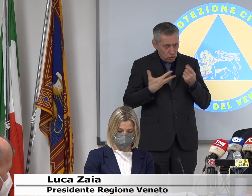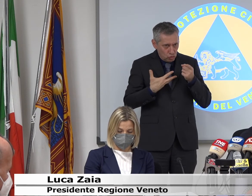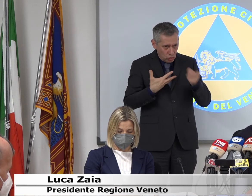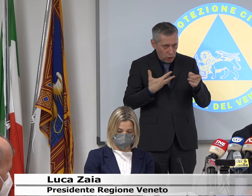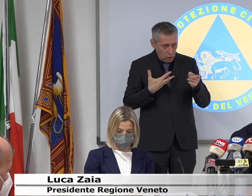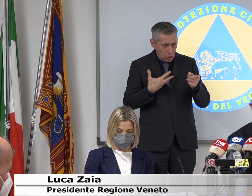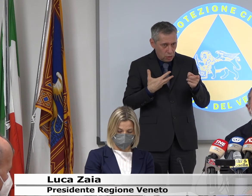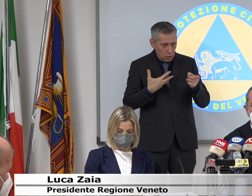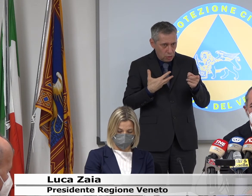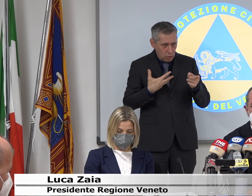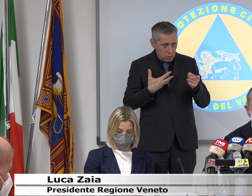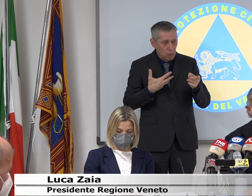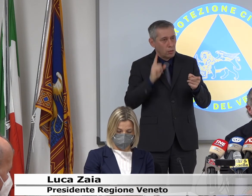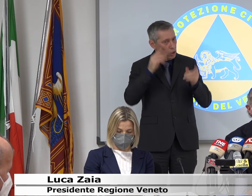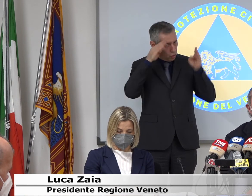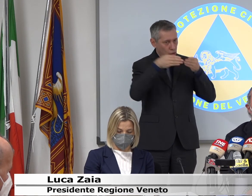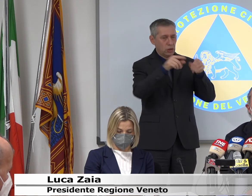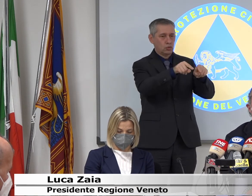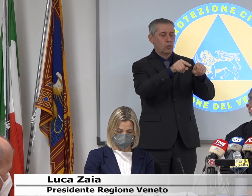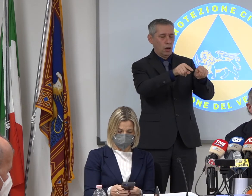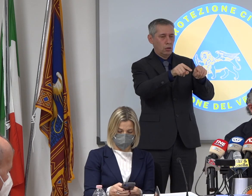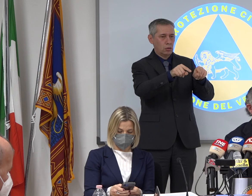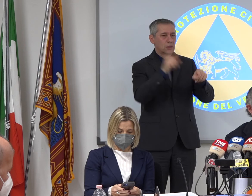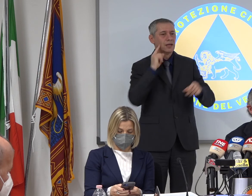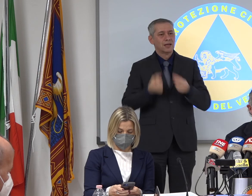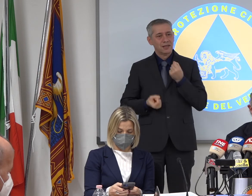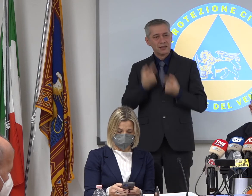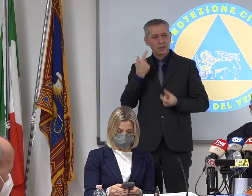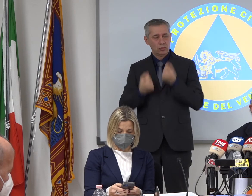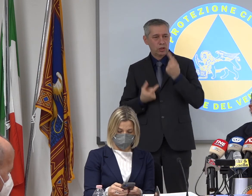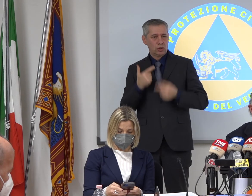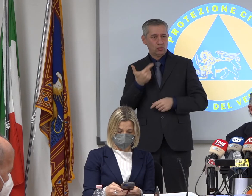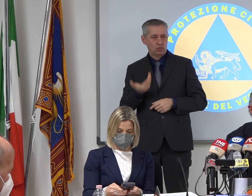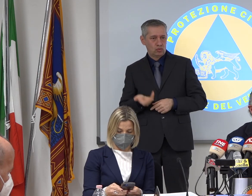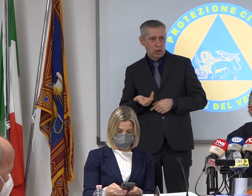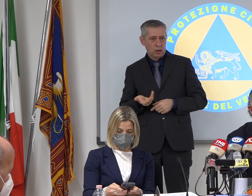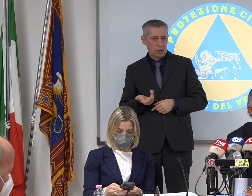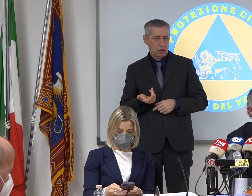a casa con sintomi piuttosto che con gli asintomatici che stanno lì a aspettare che passino in 7 giorni.